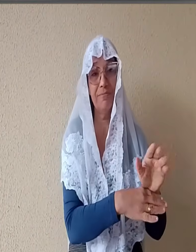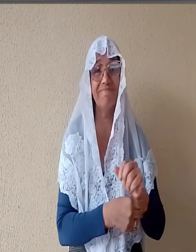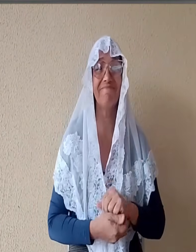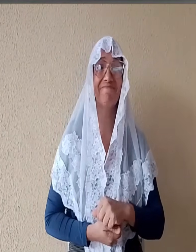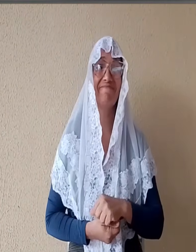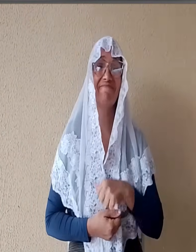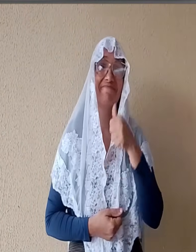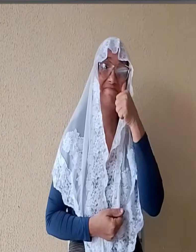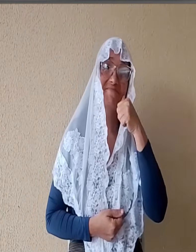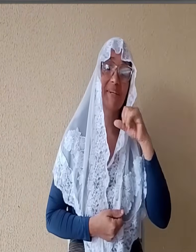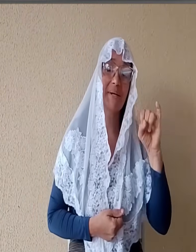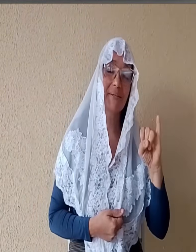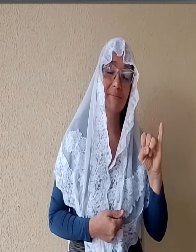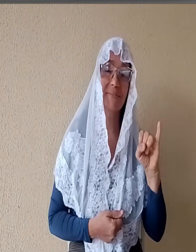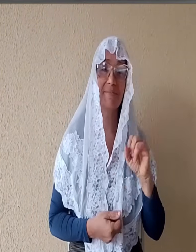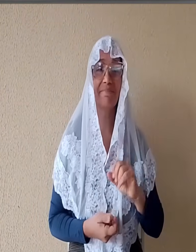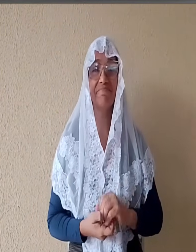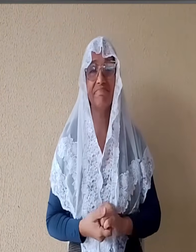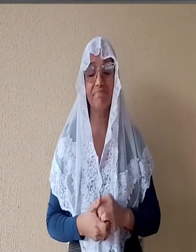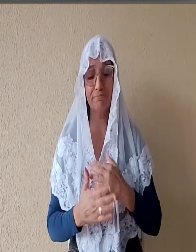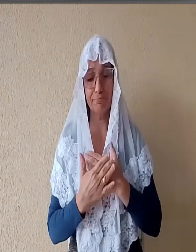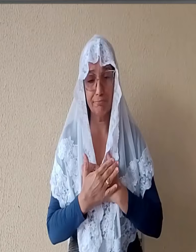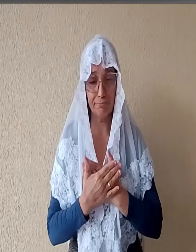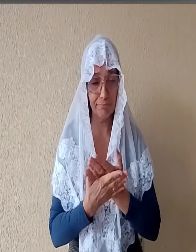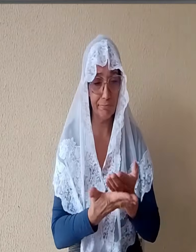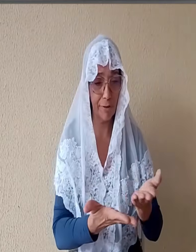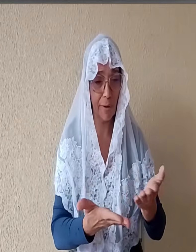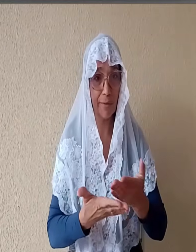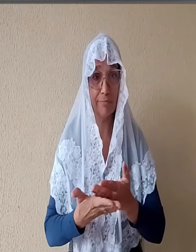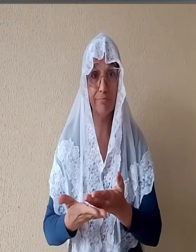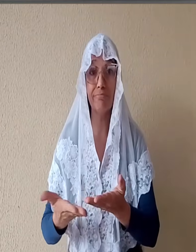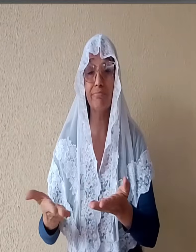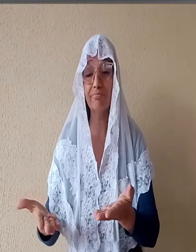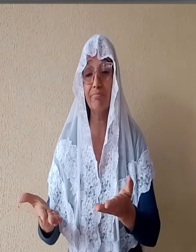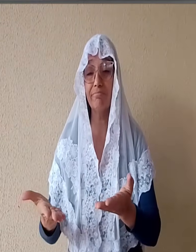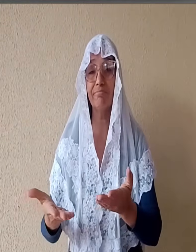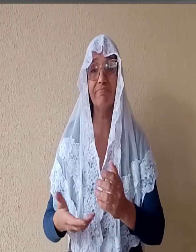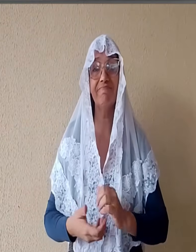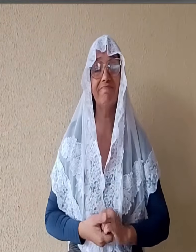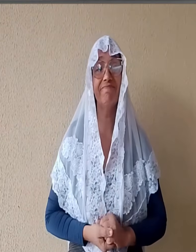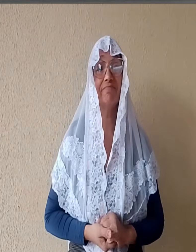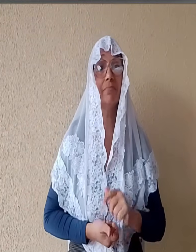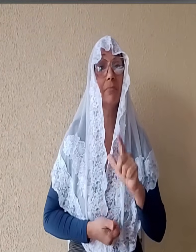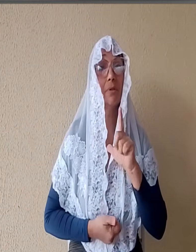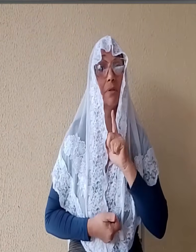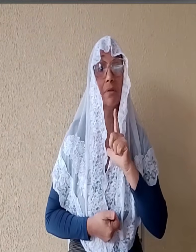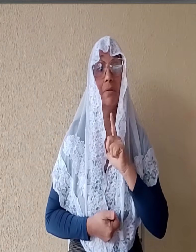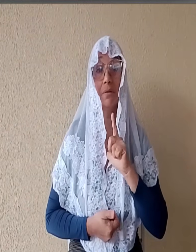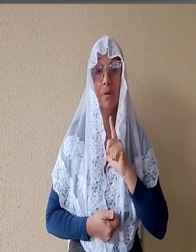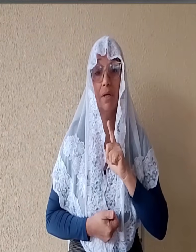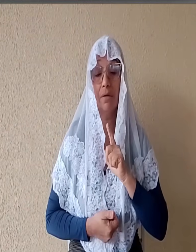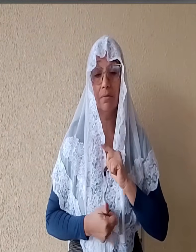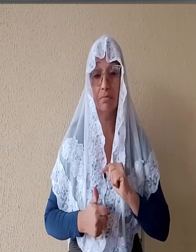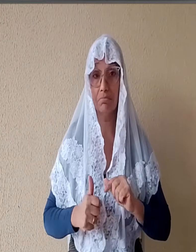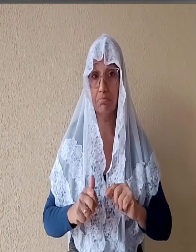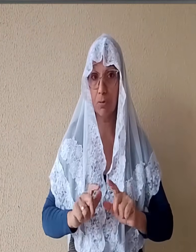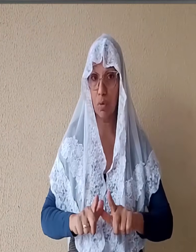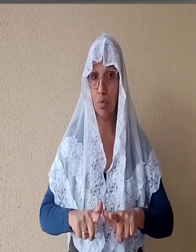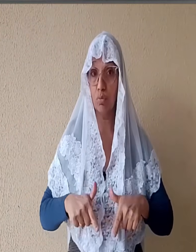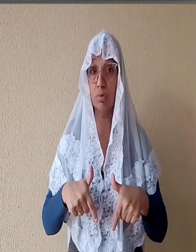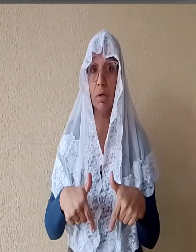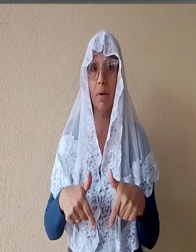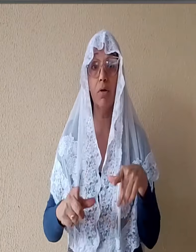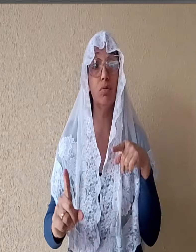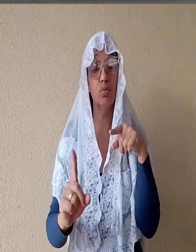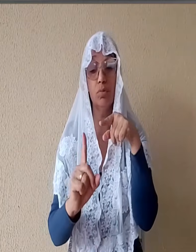é o nome do Senhor. Tem que ser atendido. E quando um servo de Deus, diácono, foi orar, falou bem